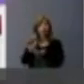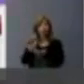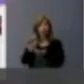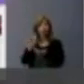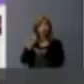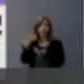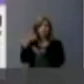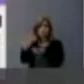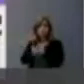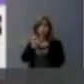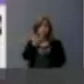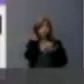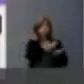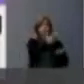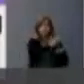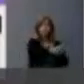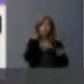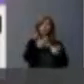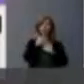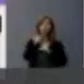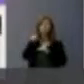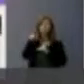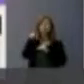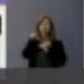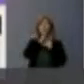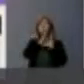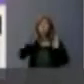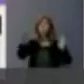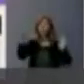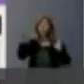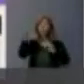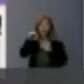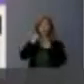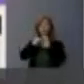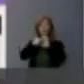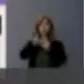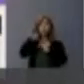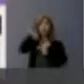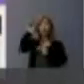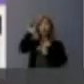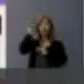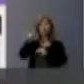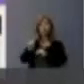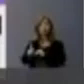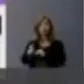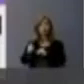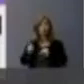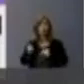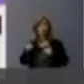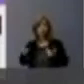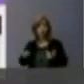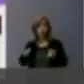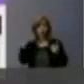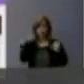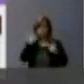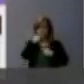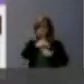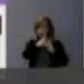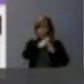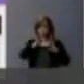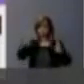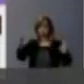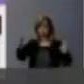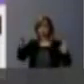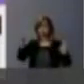biblioteca biblioteca di amici se è una biblioteca che è un'eccellenza non solo genovese o ligure ma un'eccellenza